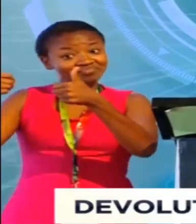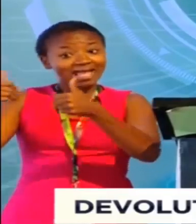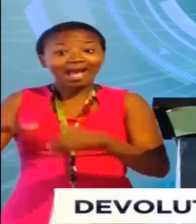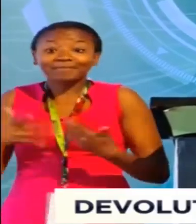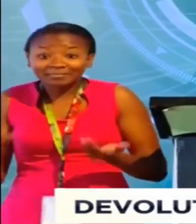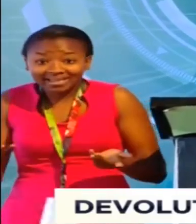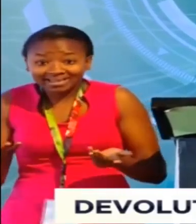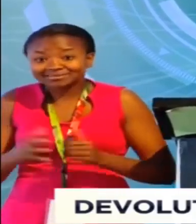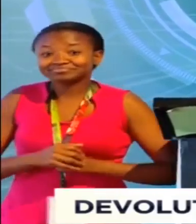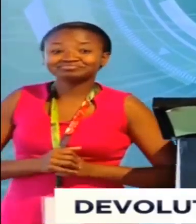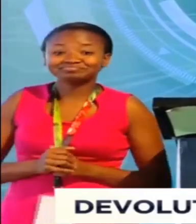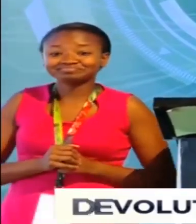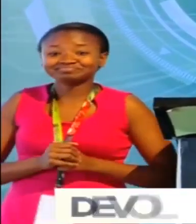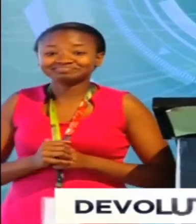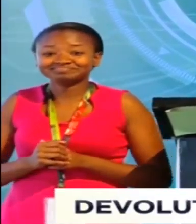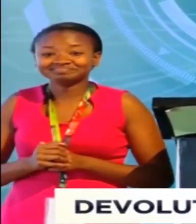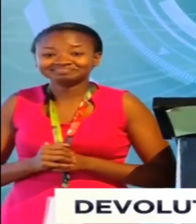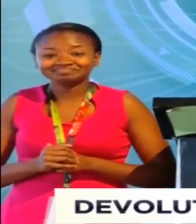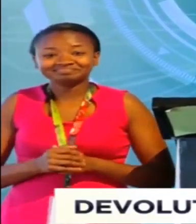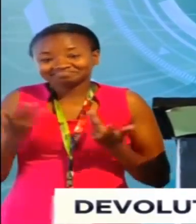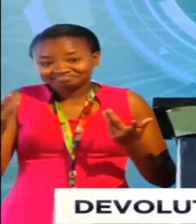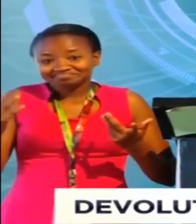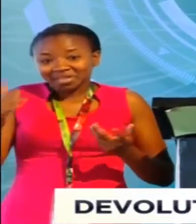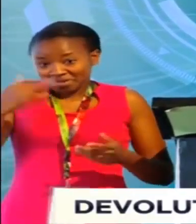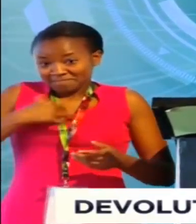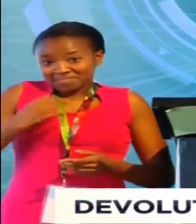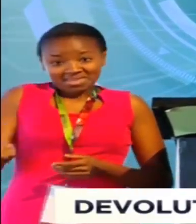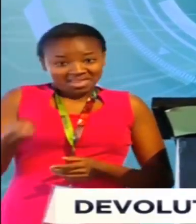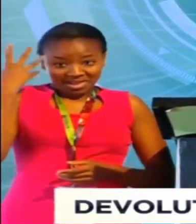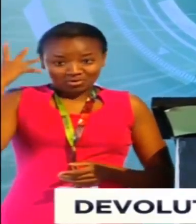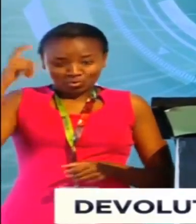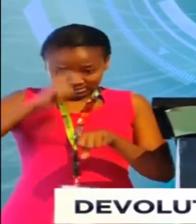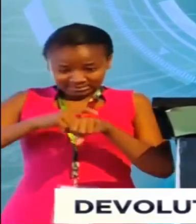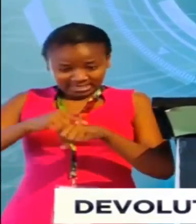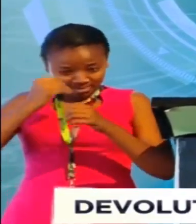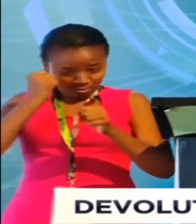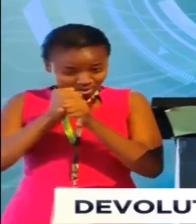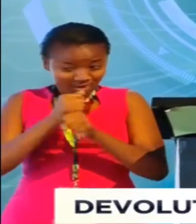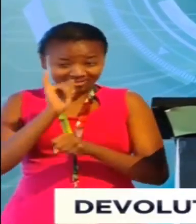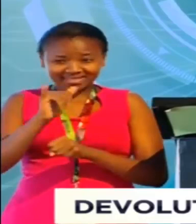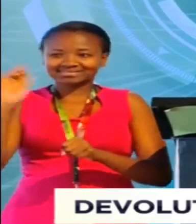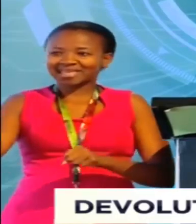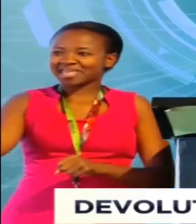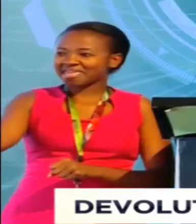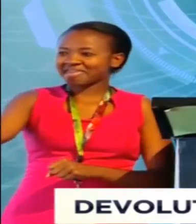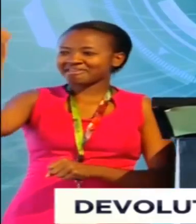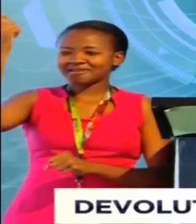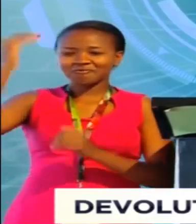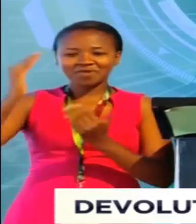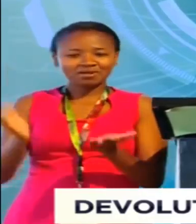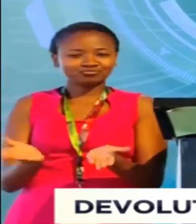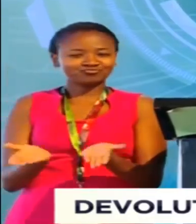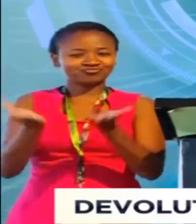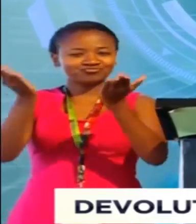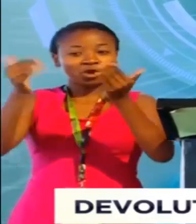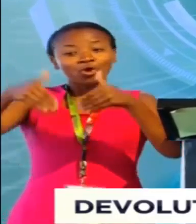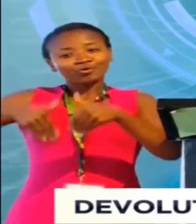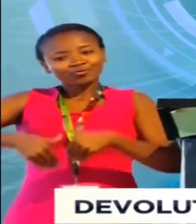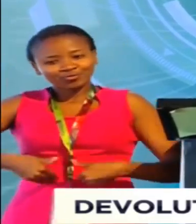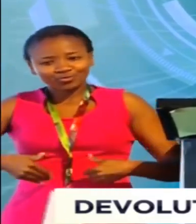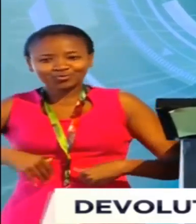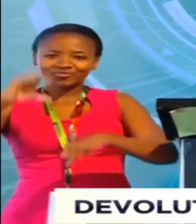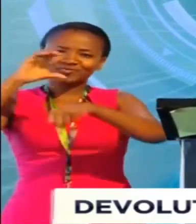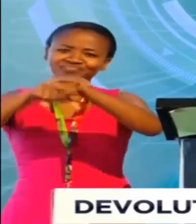ni namna gani? Na mimi najua tukifanya hivyo Kenya itasonga mbele, vijana wapate